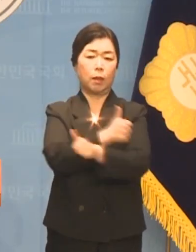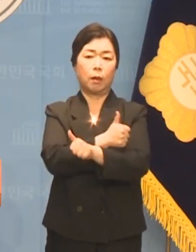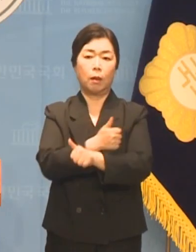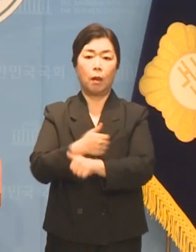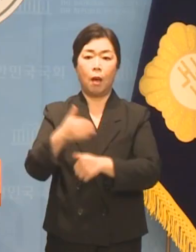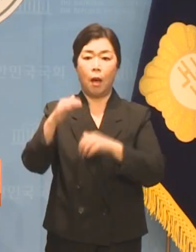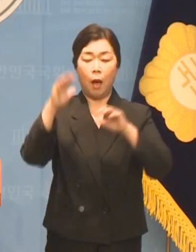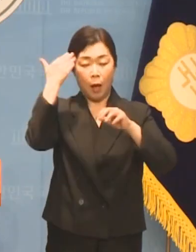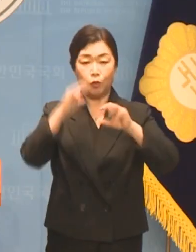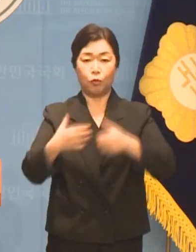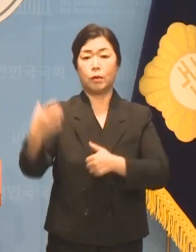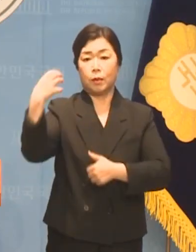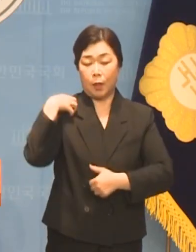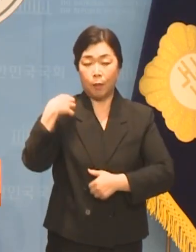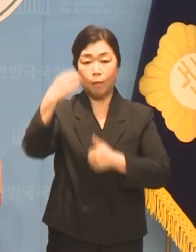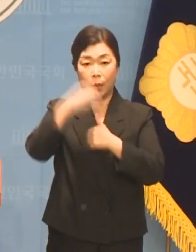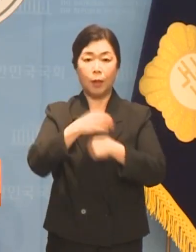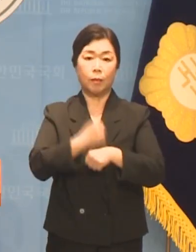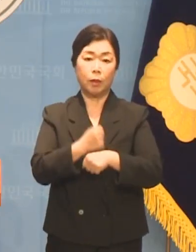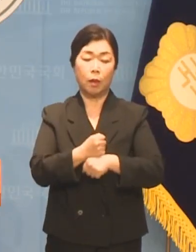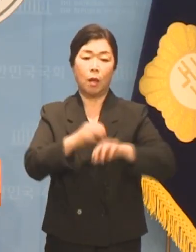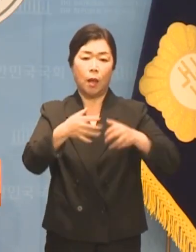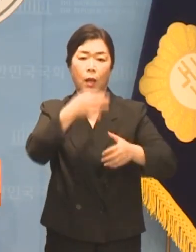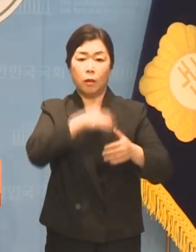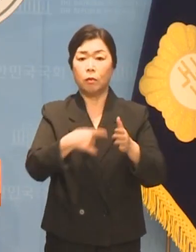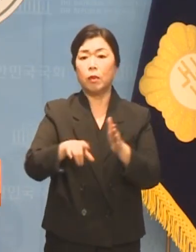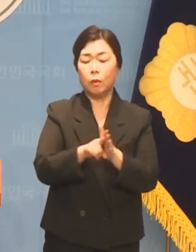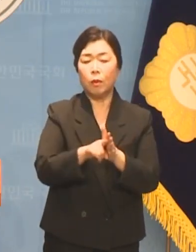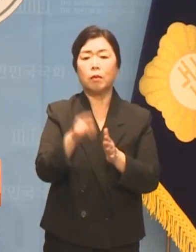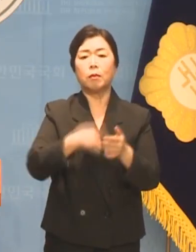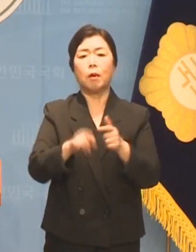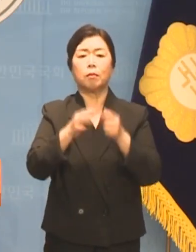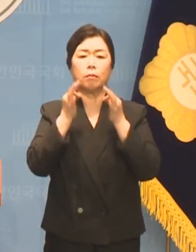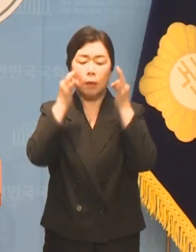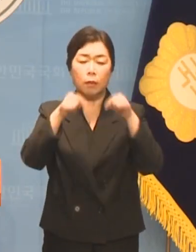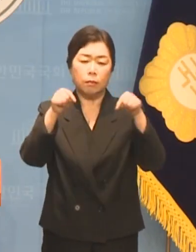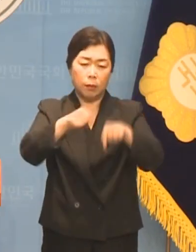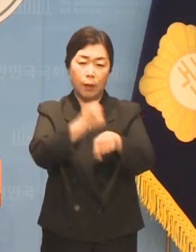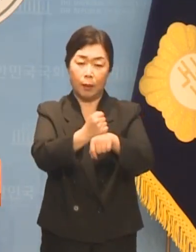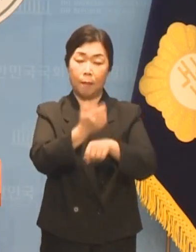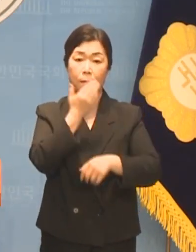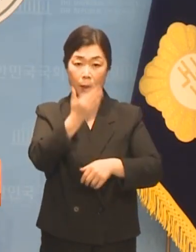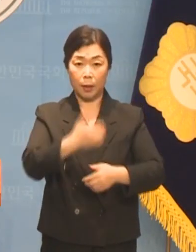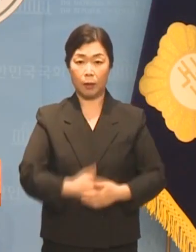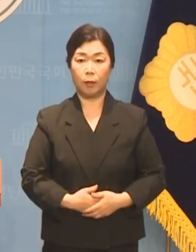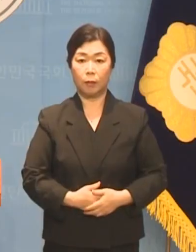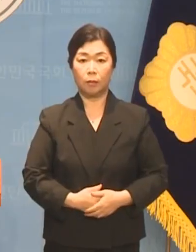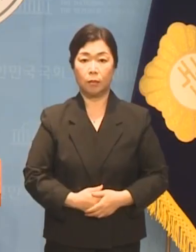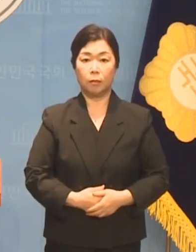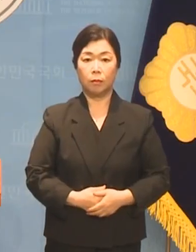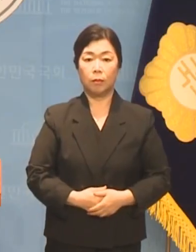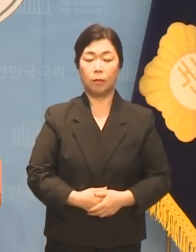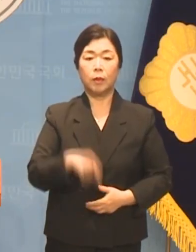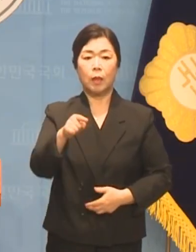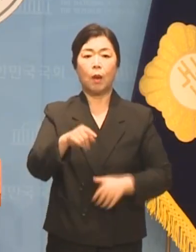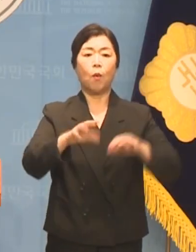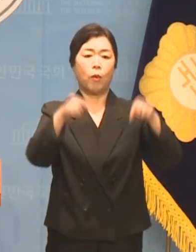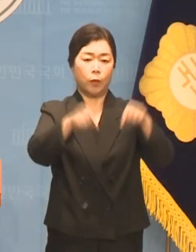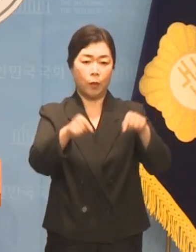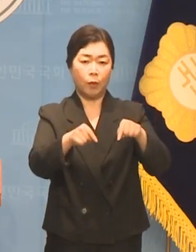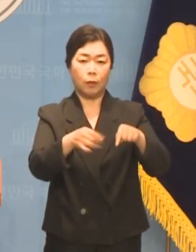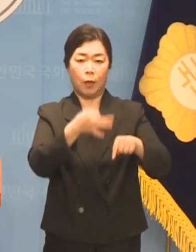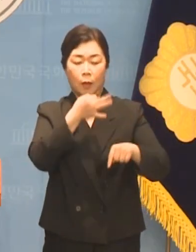맡겠습니다. 국익 앞에는 성역이 없습니다. No free lunch. 외교 원칙을